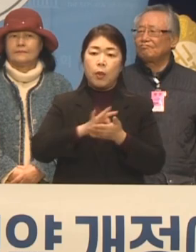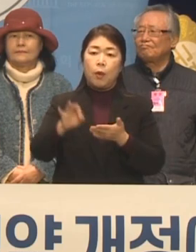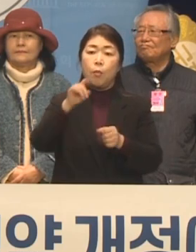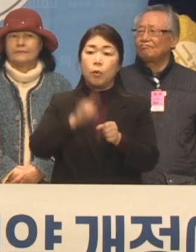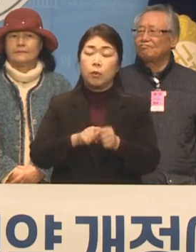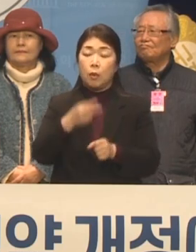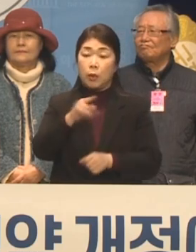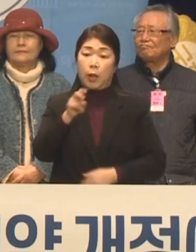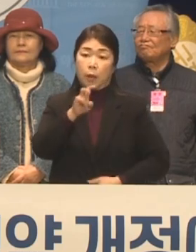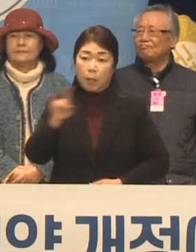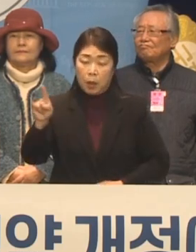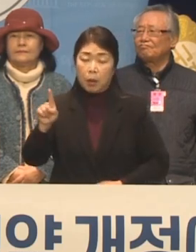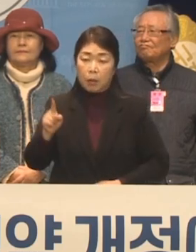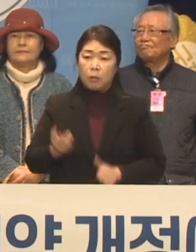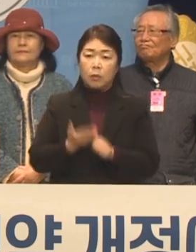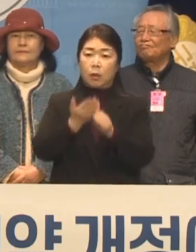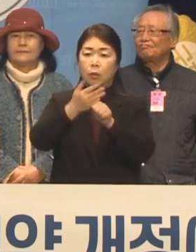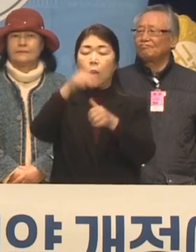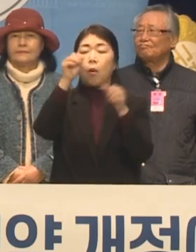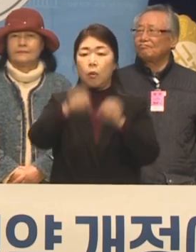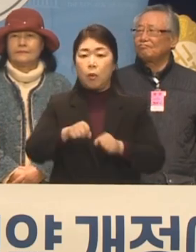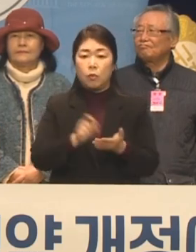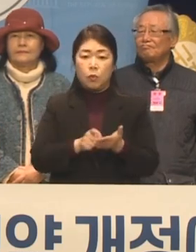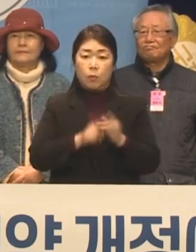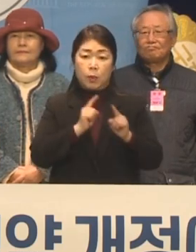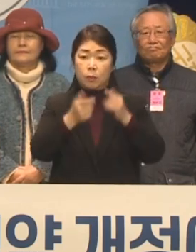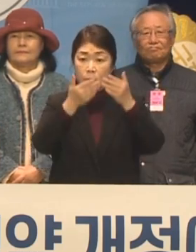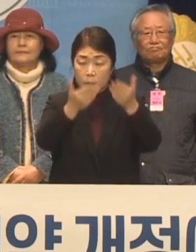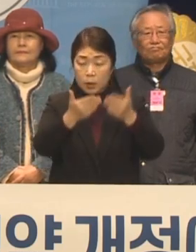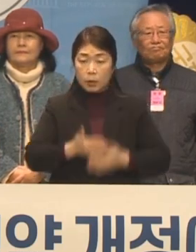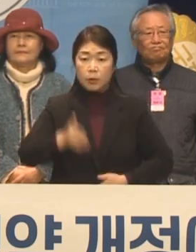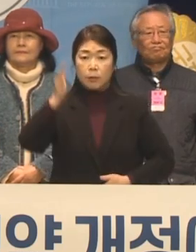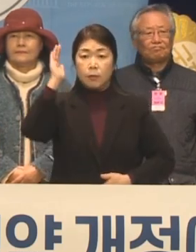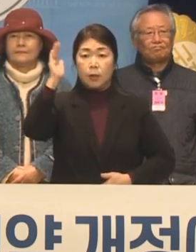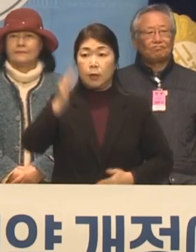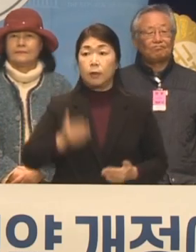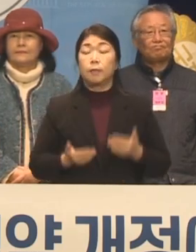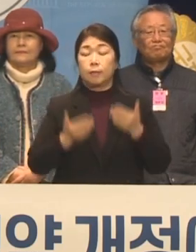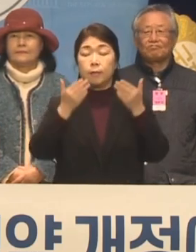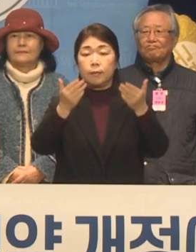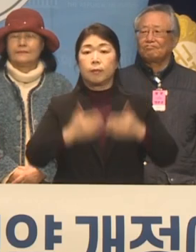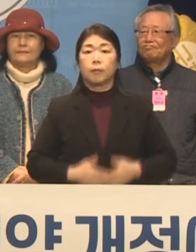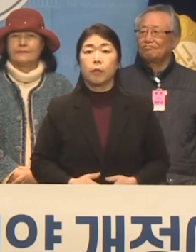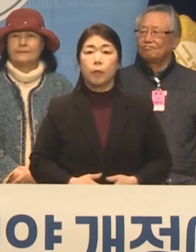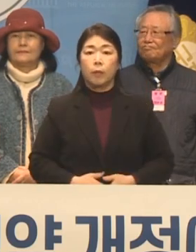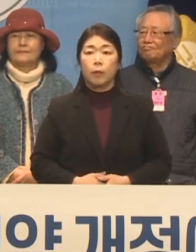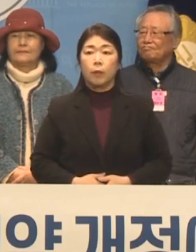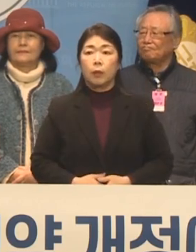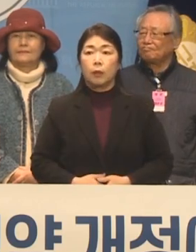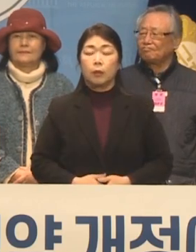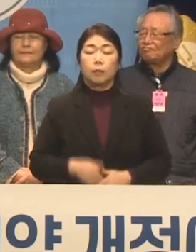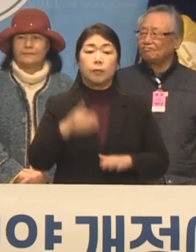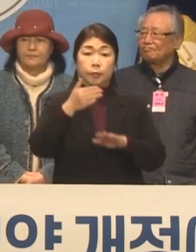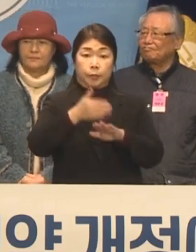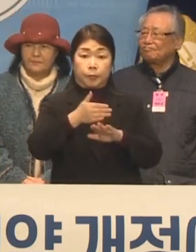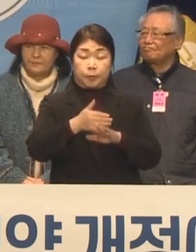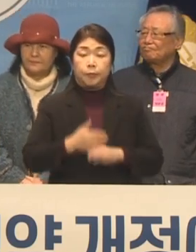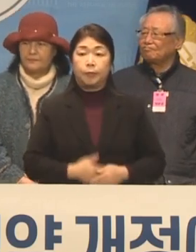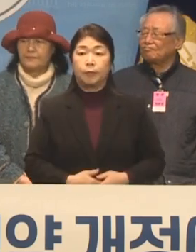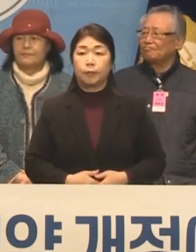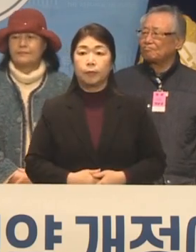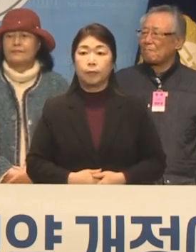대한 재배를 허용을 촉구하는 기자회견을 갖도록 하겠습니다. 감사합니다.